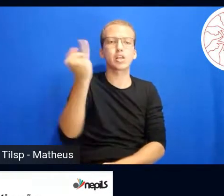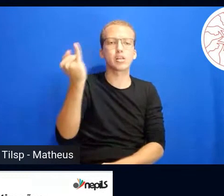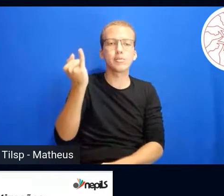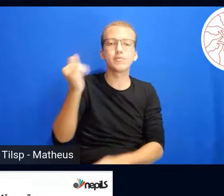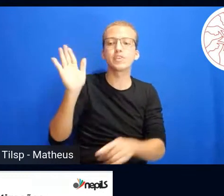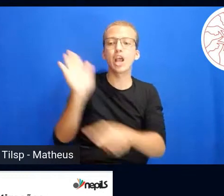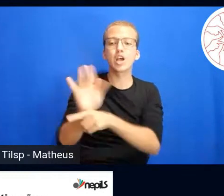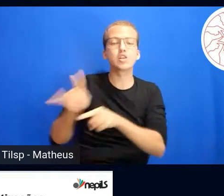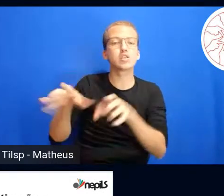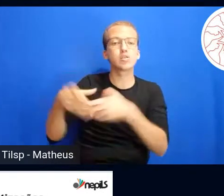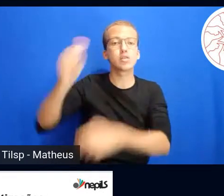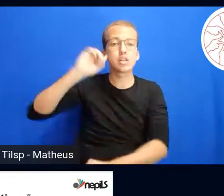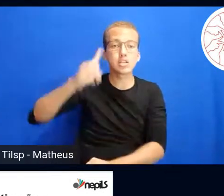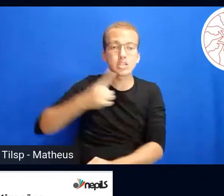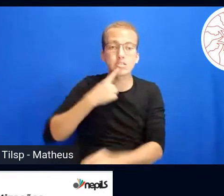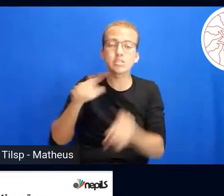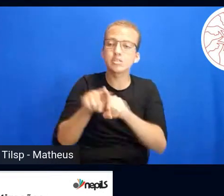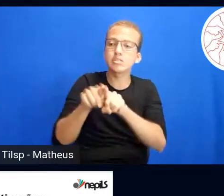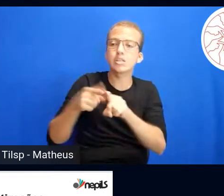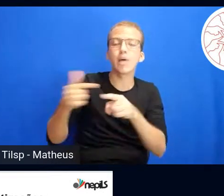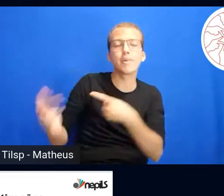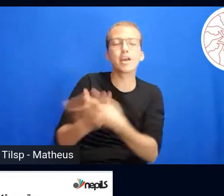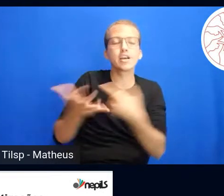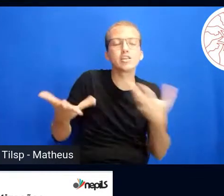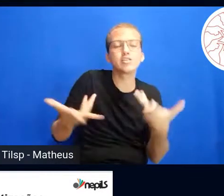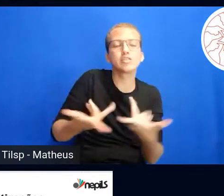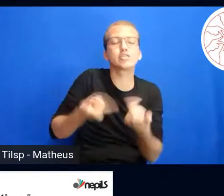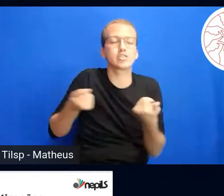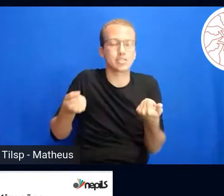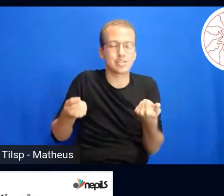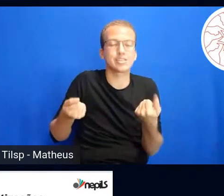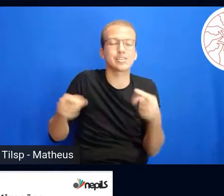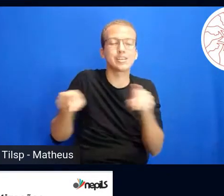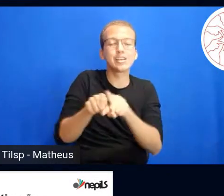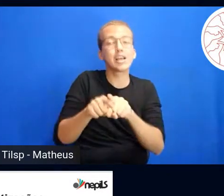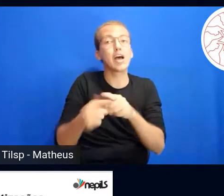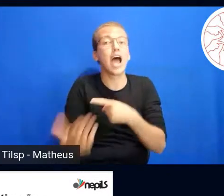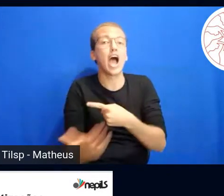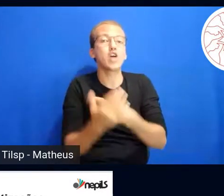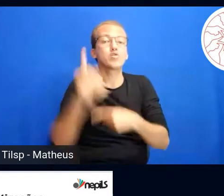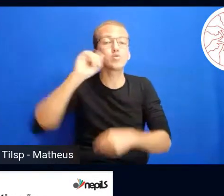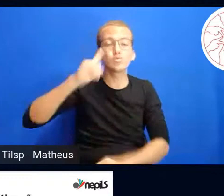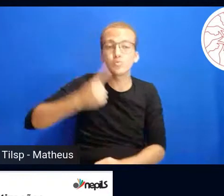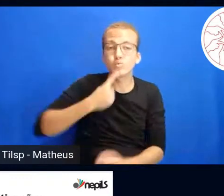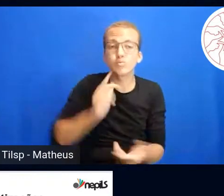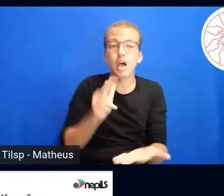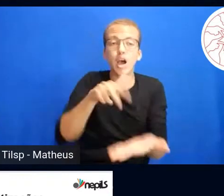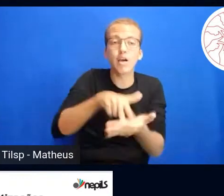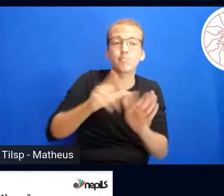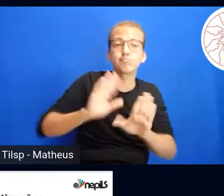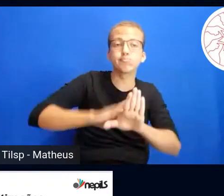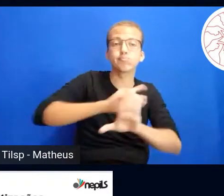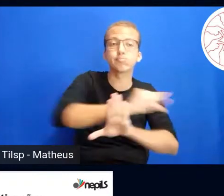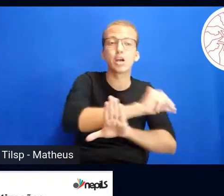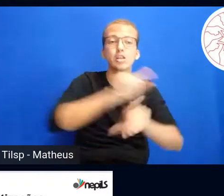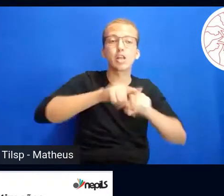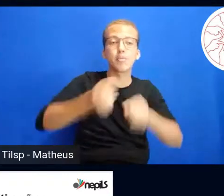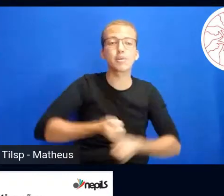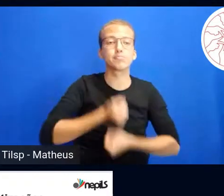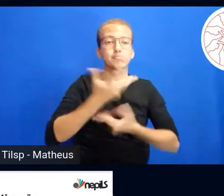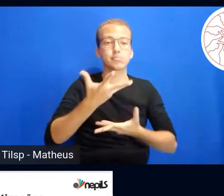proficiência, como ele ativa isso para chegar a tomar um posicionamento e eh expressar sua